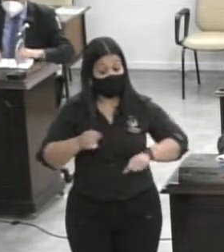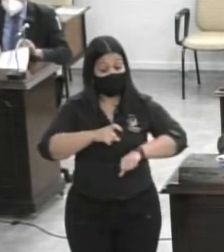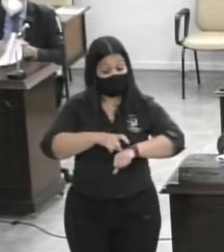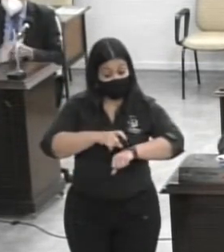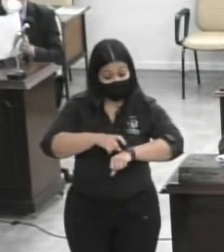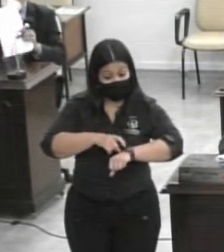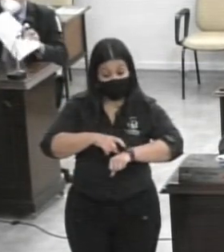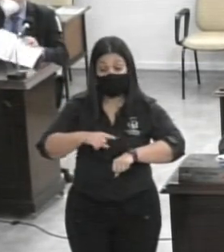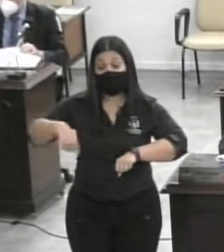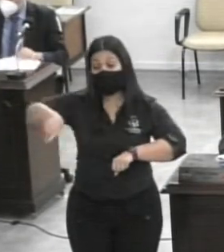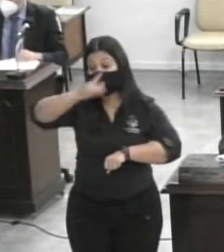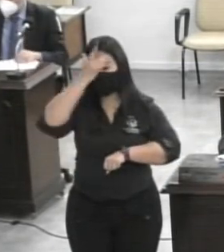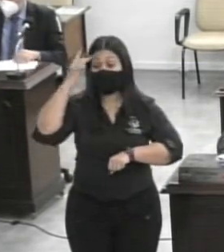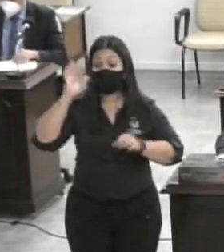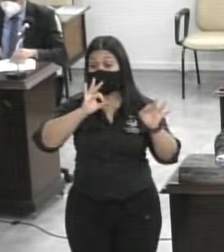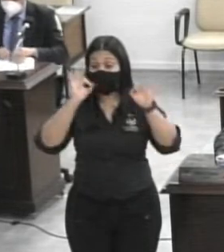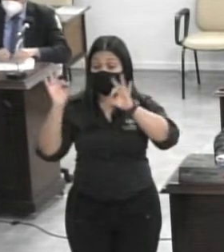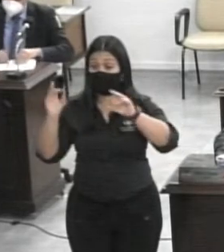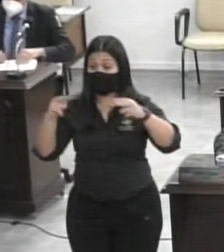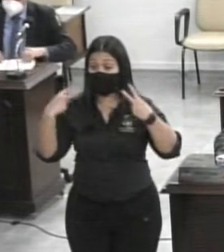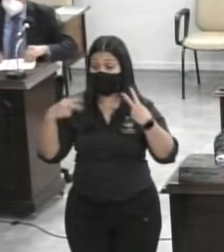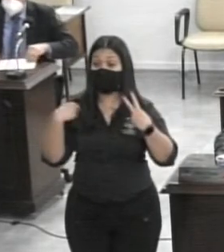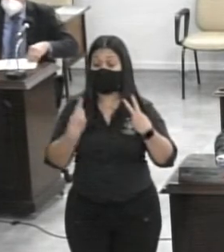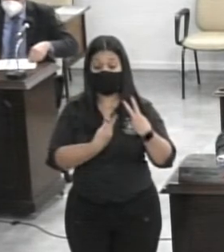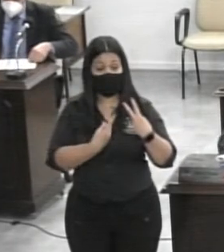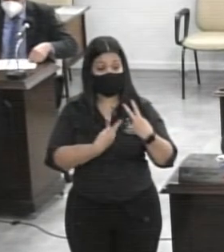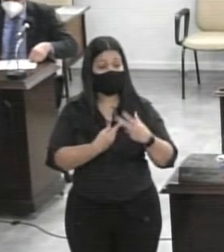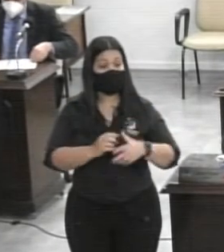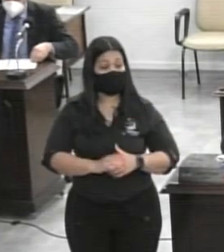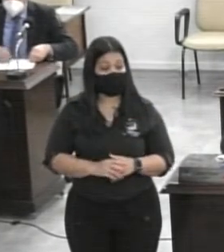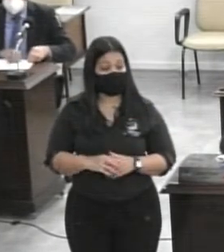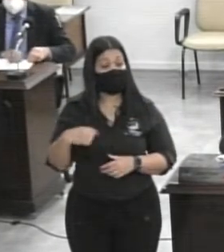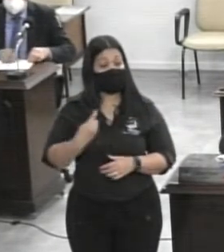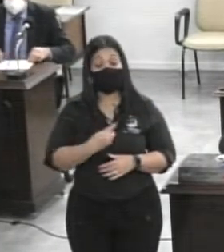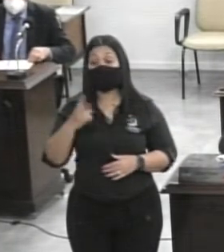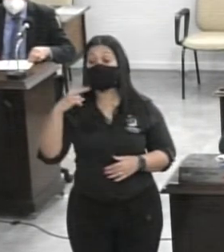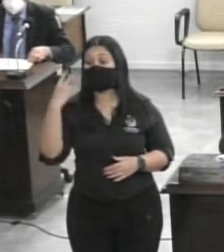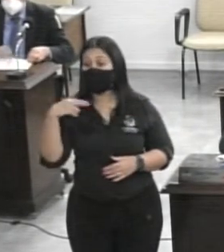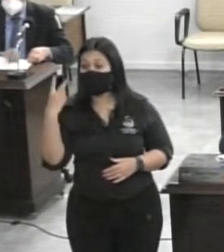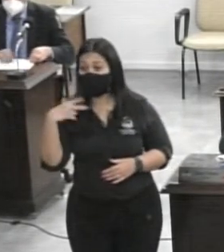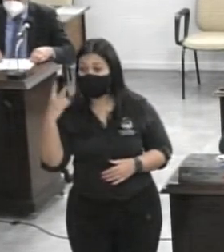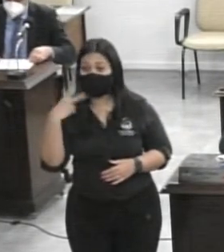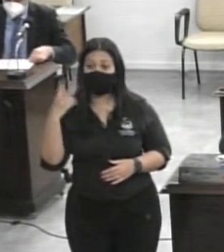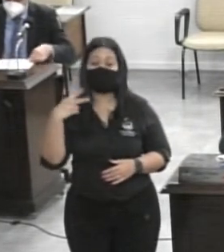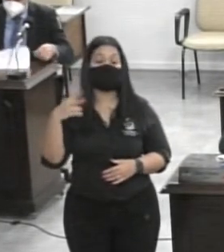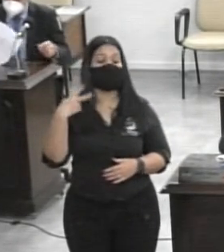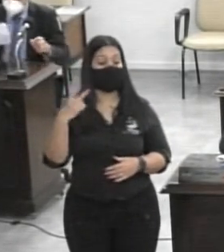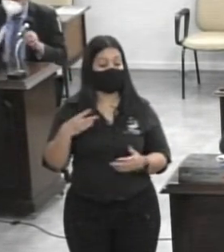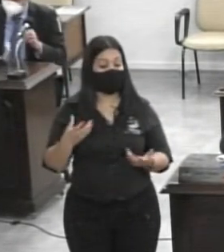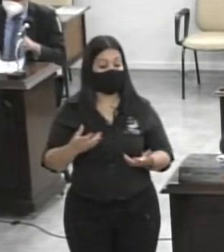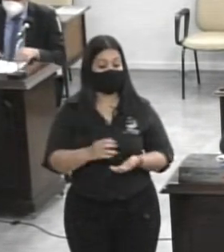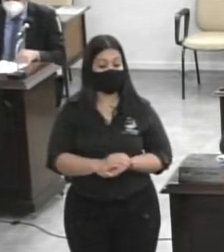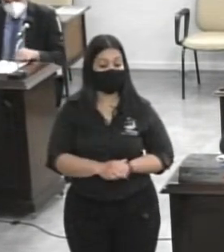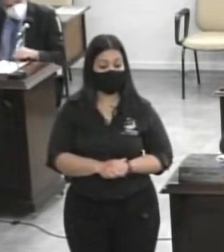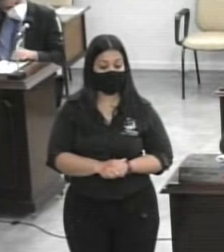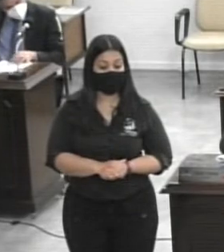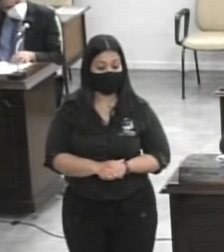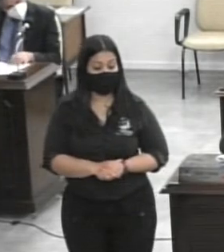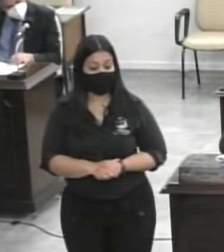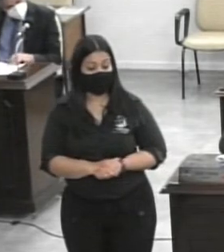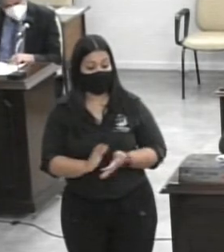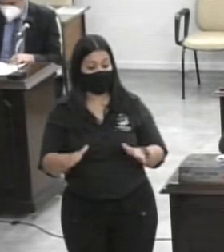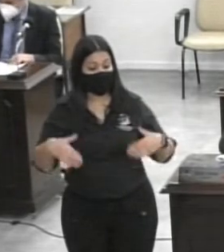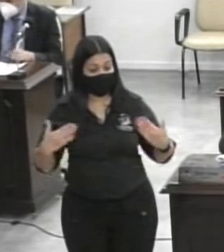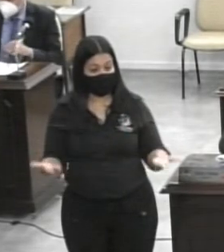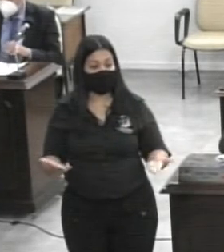nos ouvindo, nos assistindo. Mesmo nós, vereadores, não conseguimos acompanhar isso e a exposição